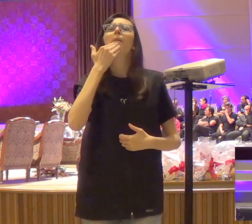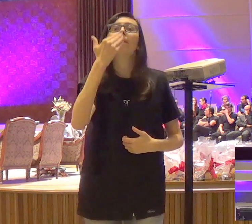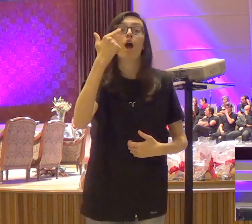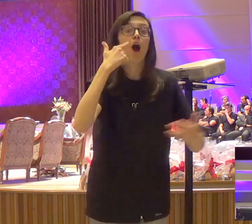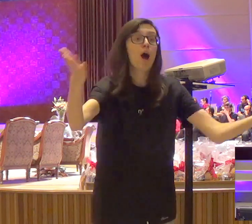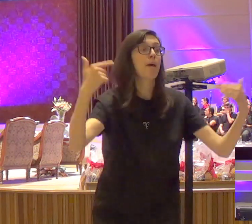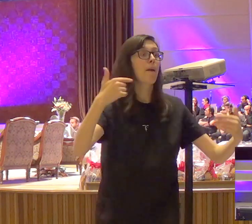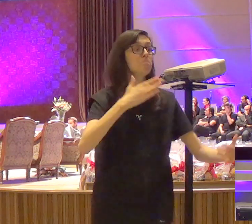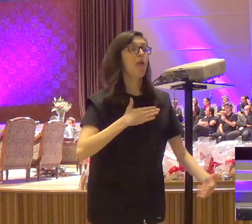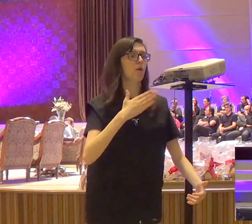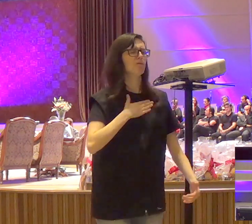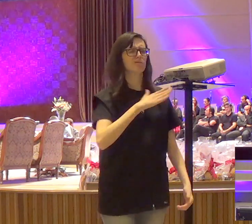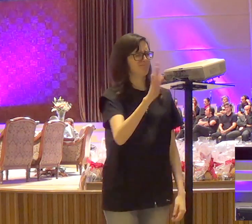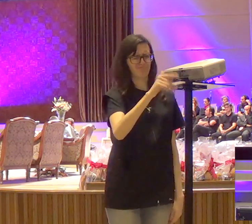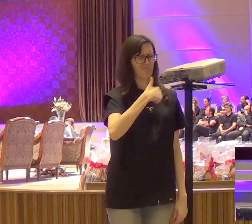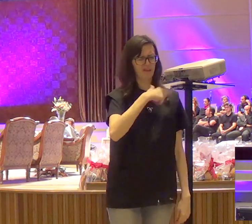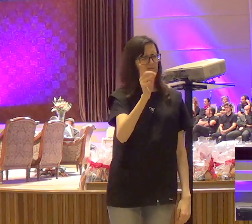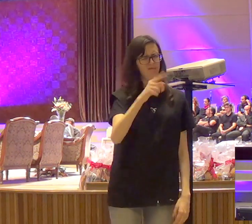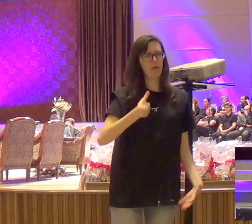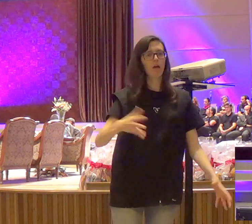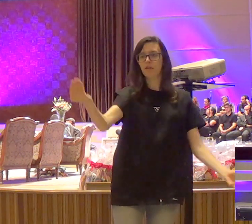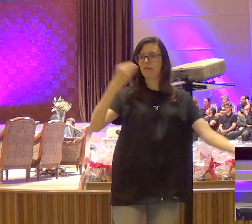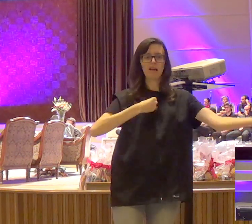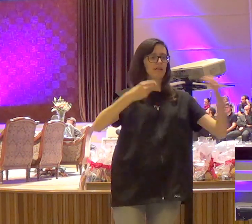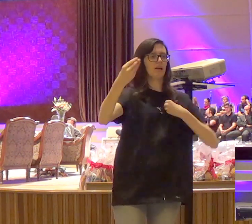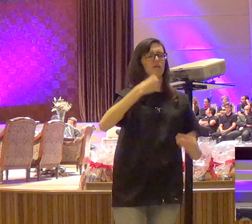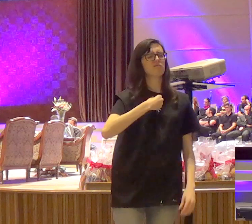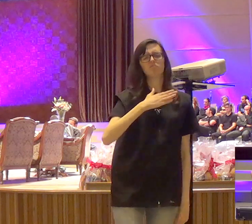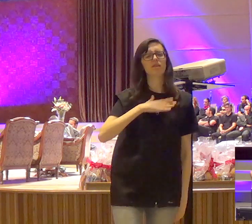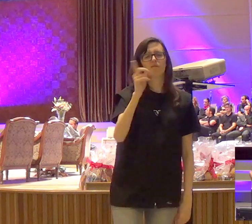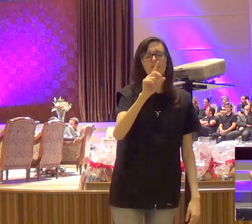para mim mesma. And on behalf of those who are in prison,